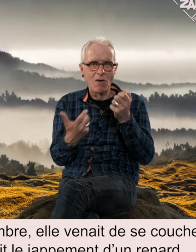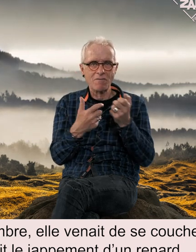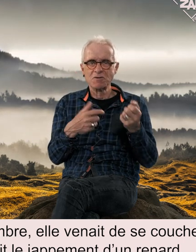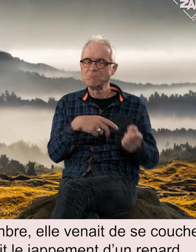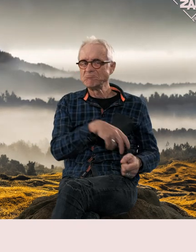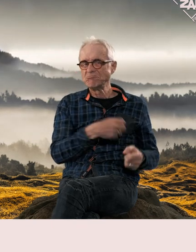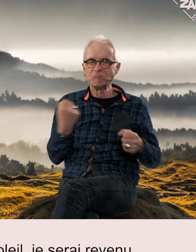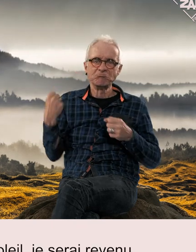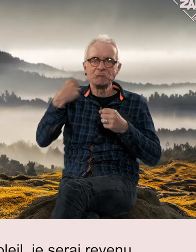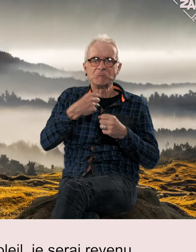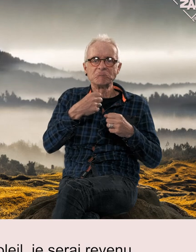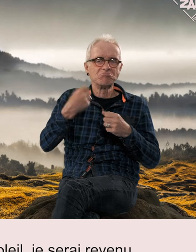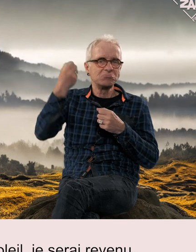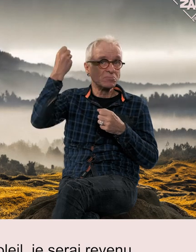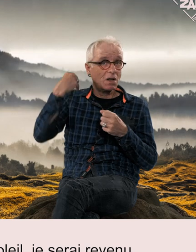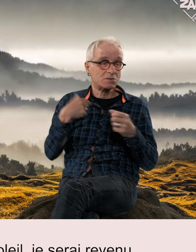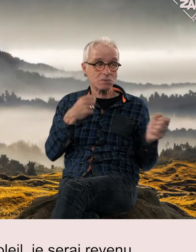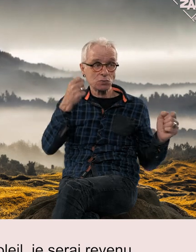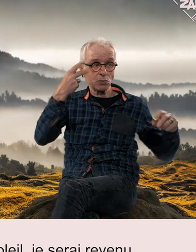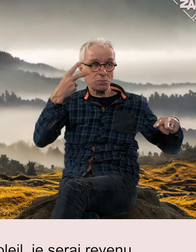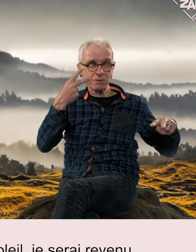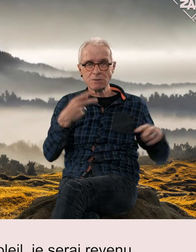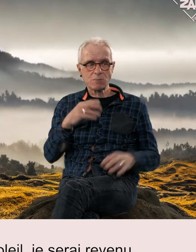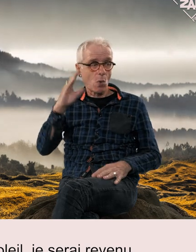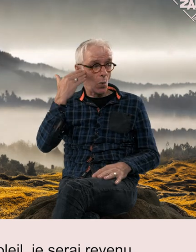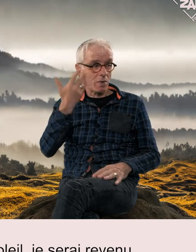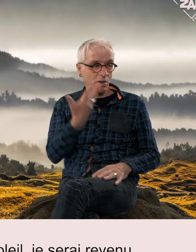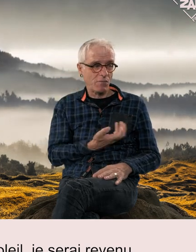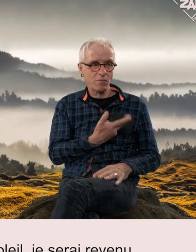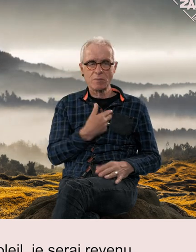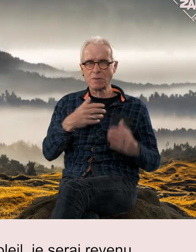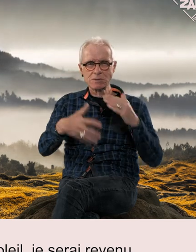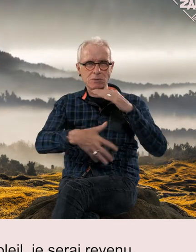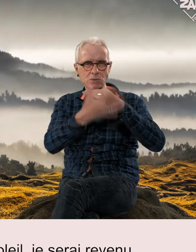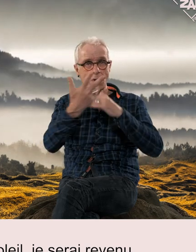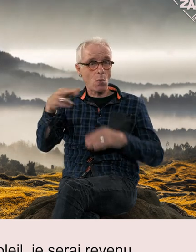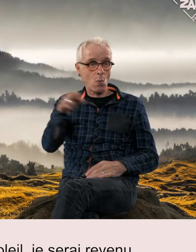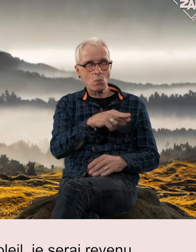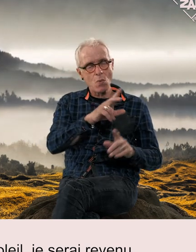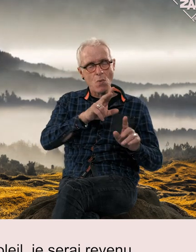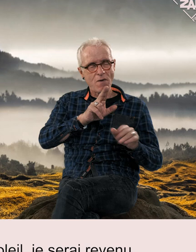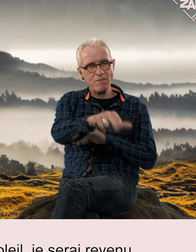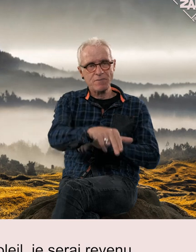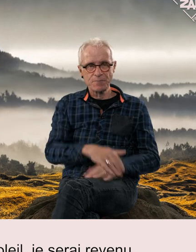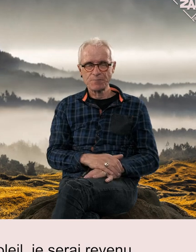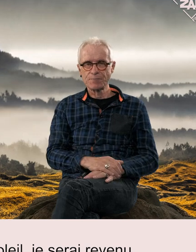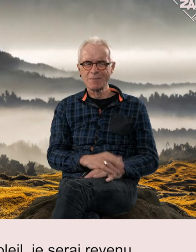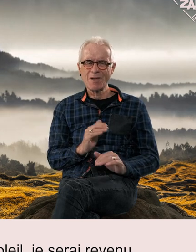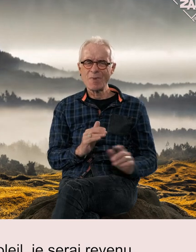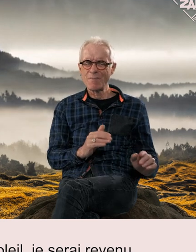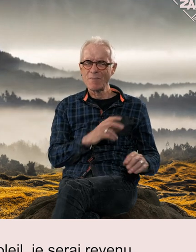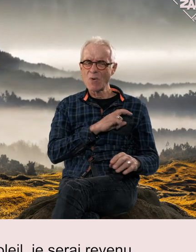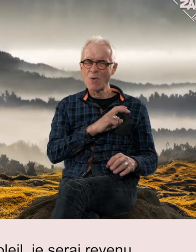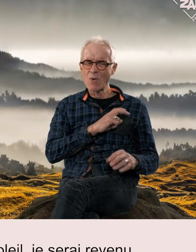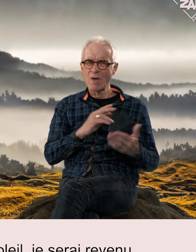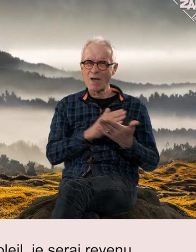carquois. Elle parut surprise. « C'est pour t'obéir, » dit-il, au lever du soleil je serai revenu. » Cependant, elle redoutait